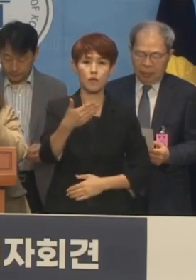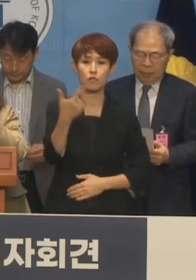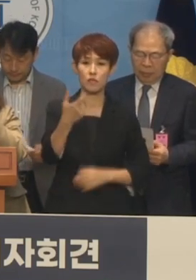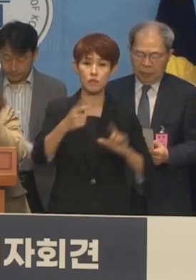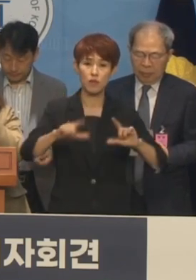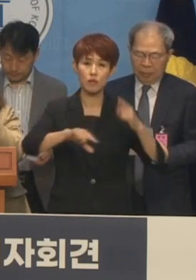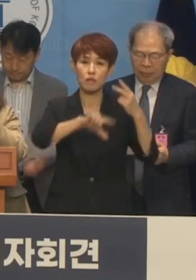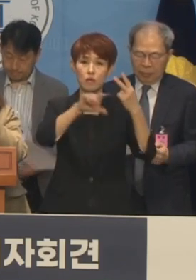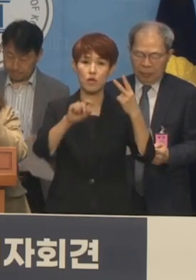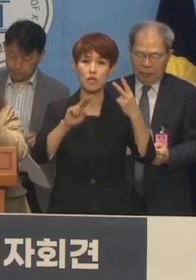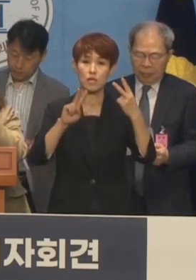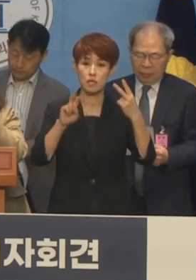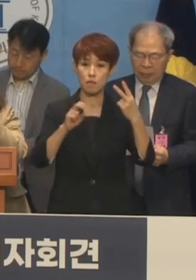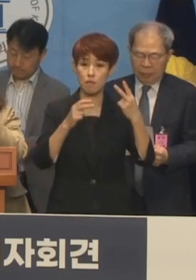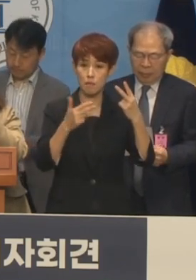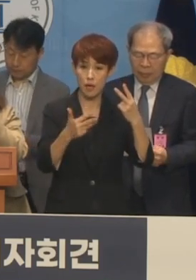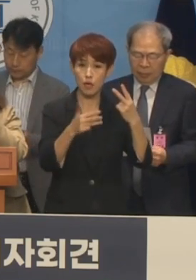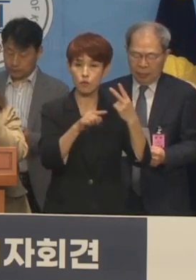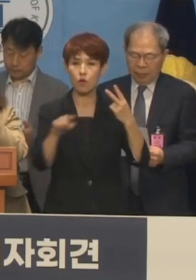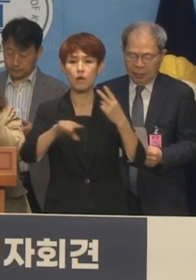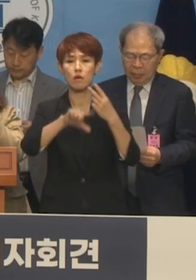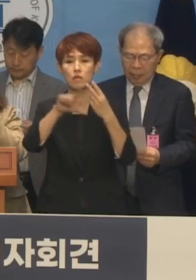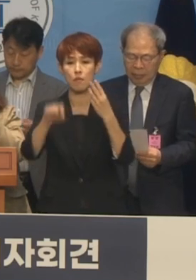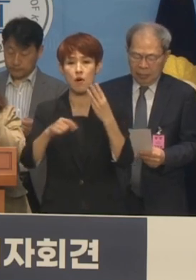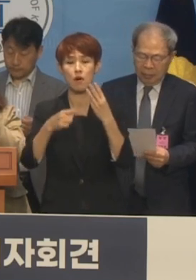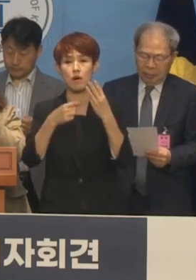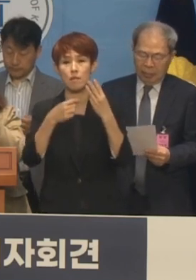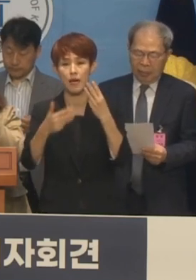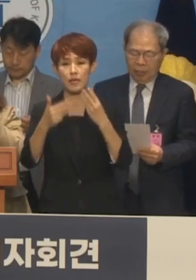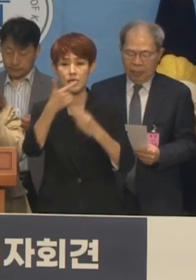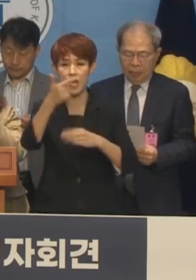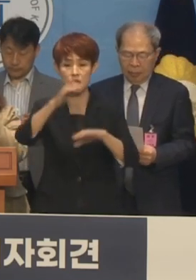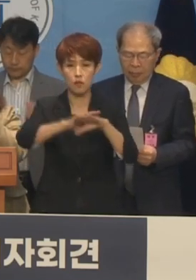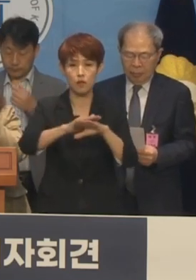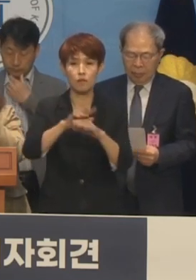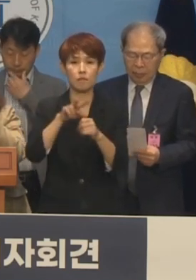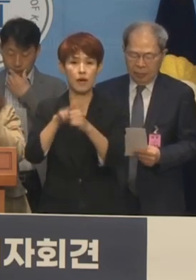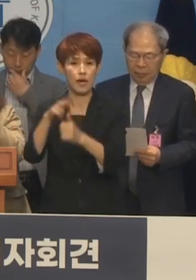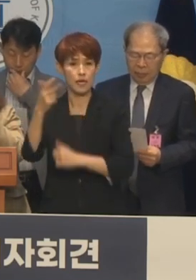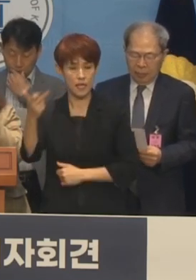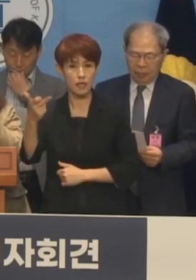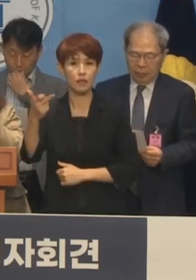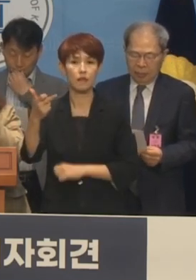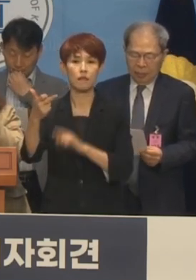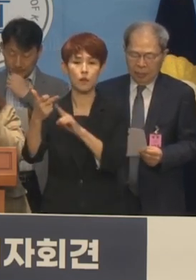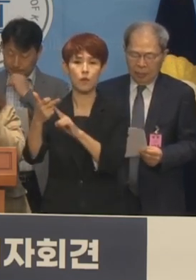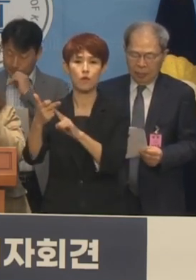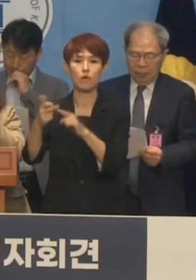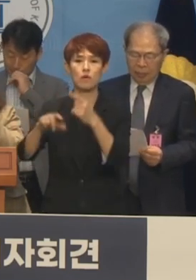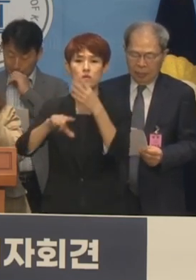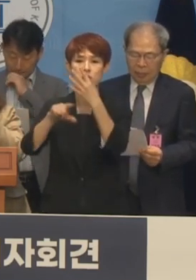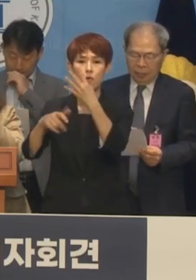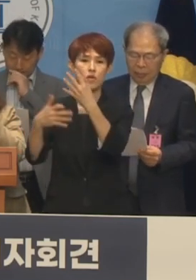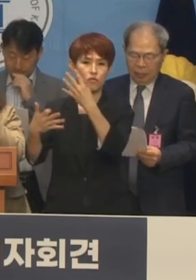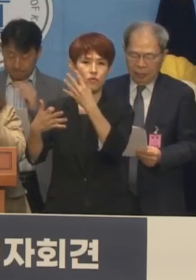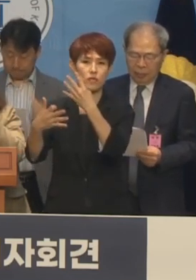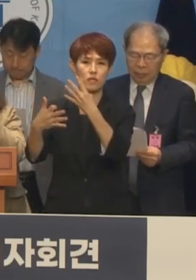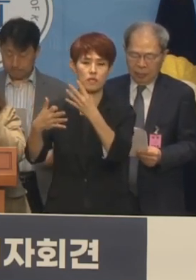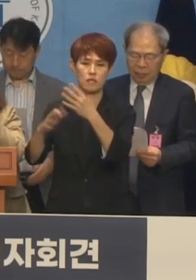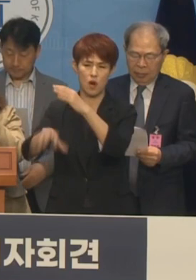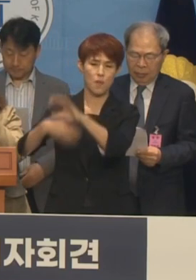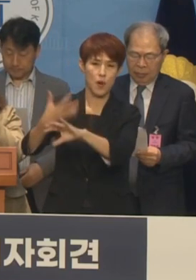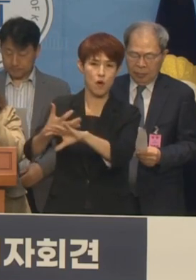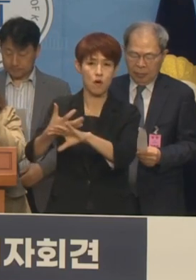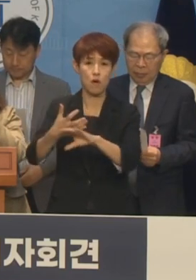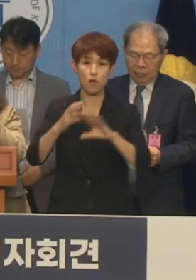28일 대구를 시작으로 3월 8일 대전, 3월 15일 마산, 그리고 드디어 4월 19일 민주혁명을 통해 우리